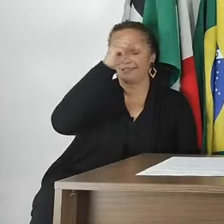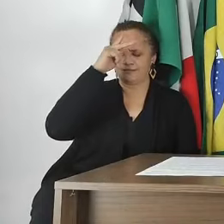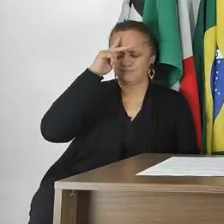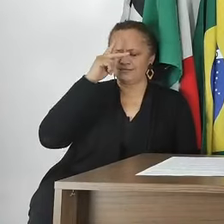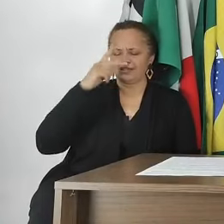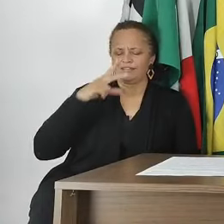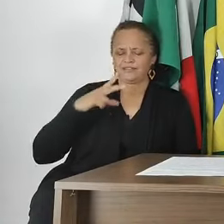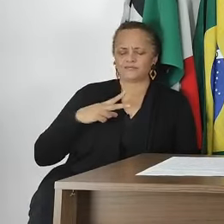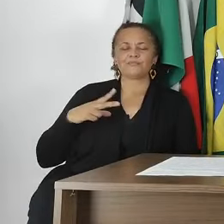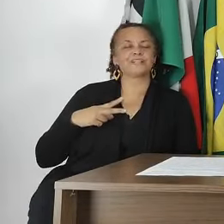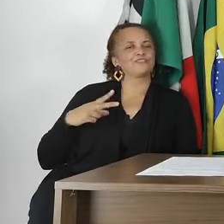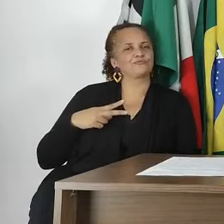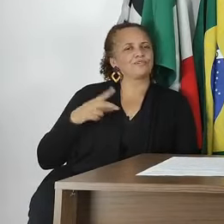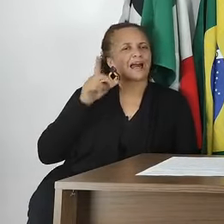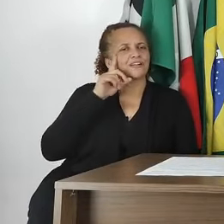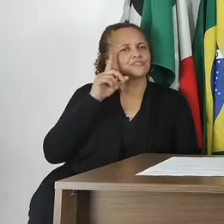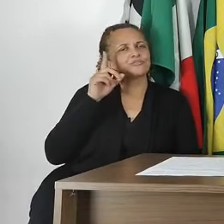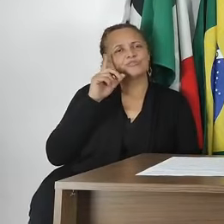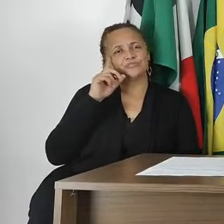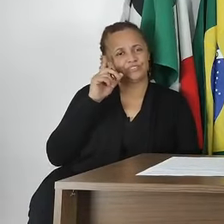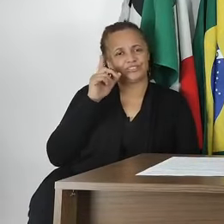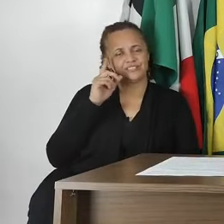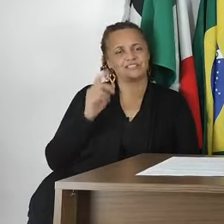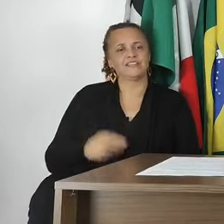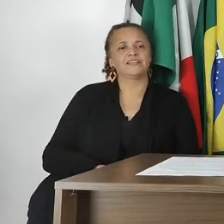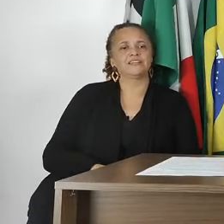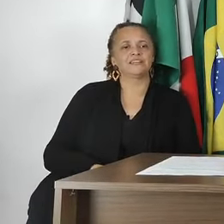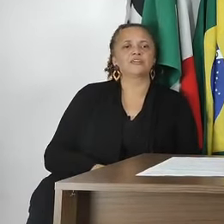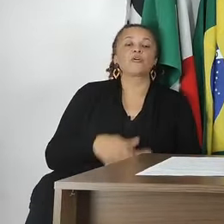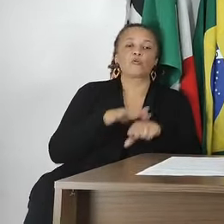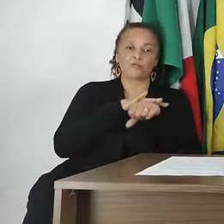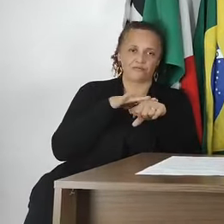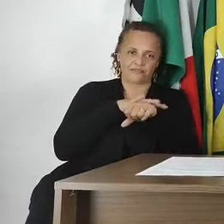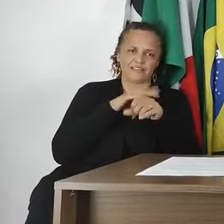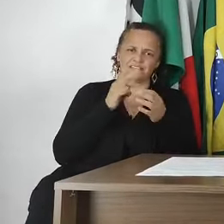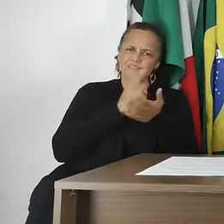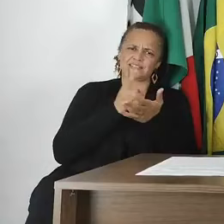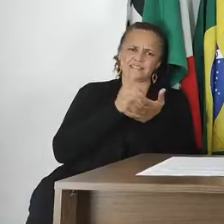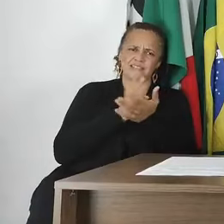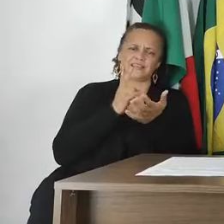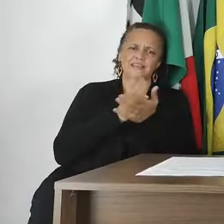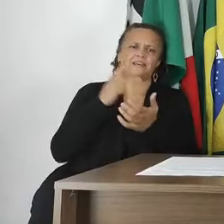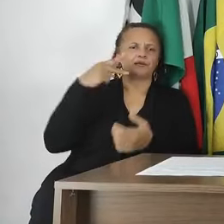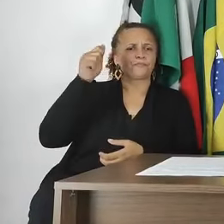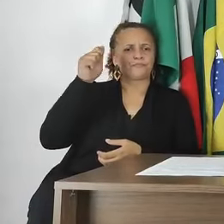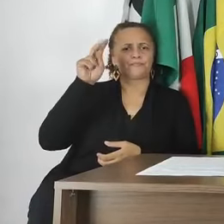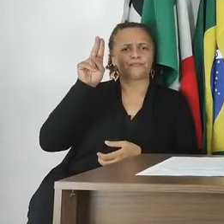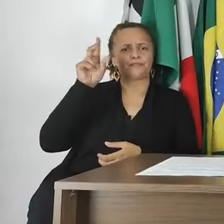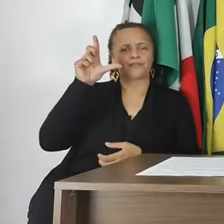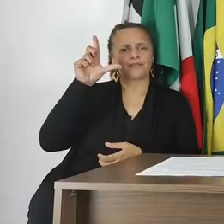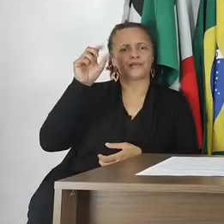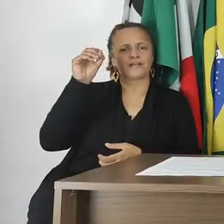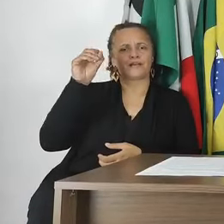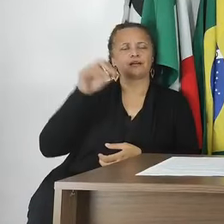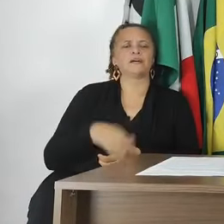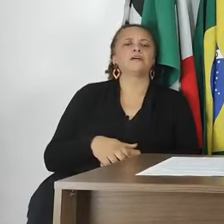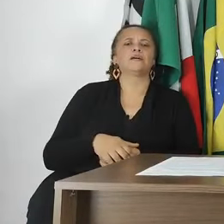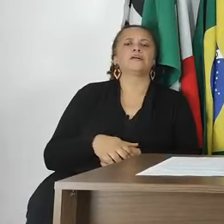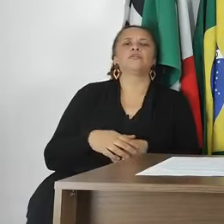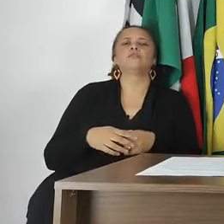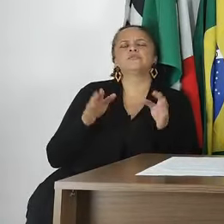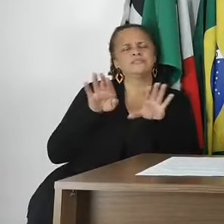cada dia que a gente participa da ação social. Eu converso sempre com o Paulo, sempre com os meninos que estão junto com a gente, com o Diego,